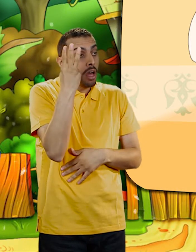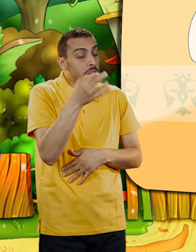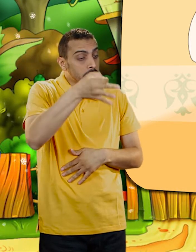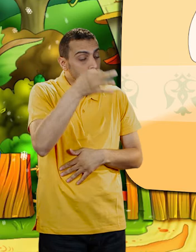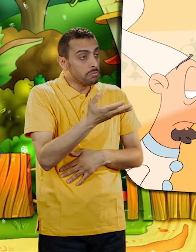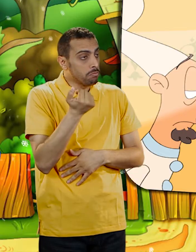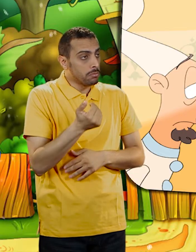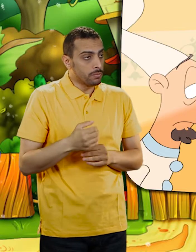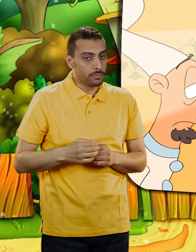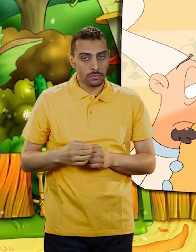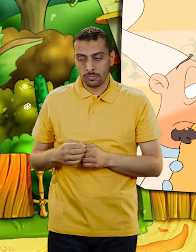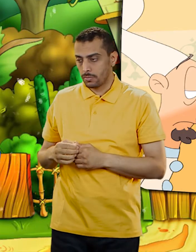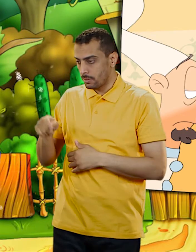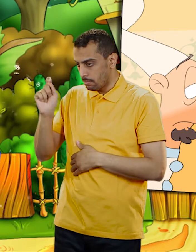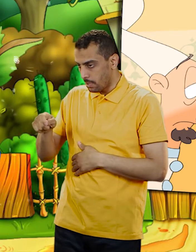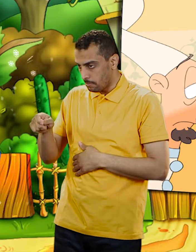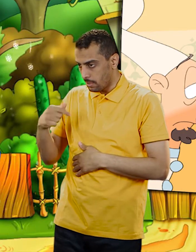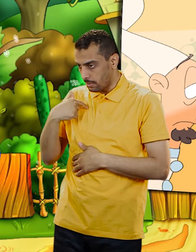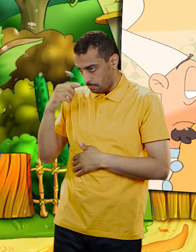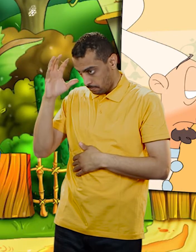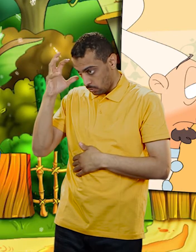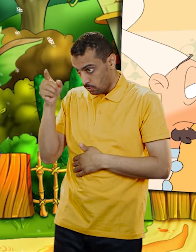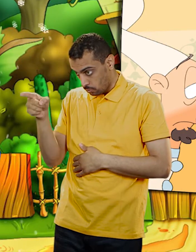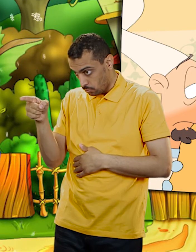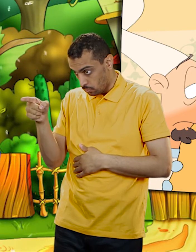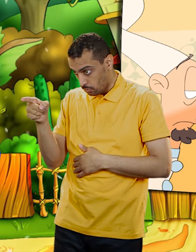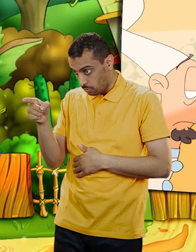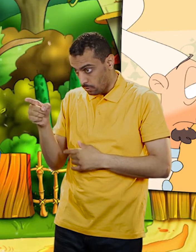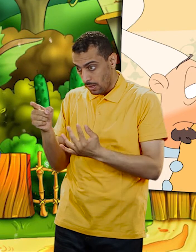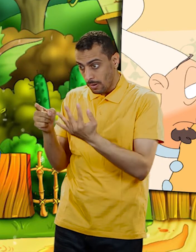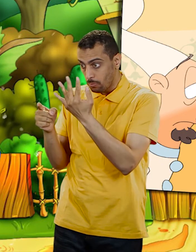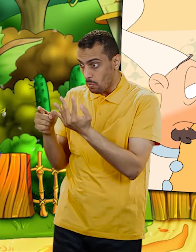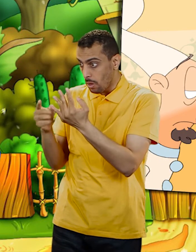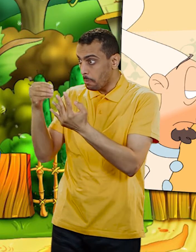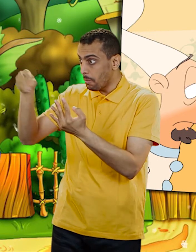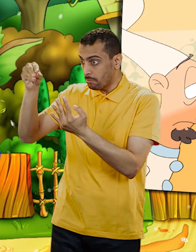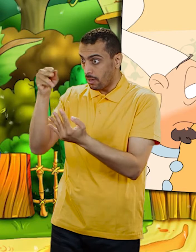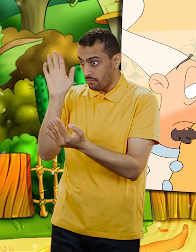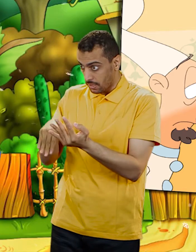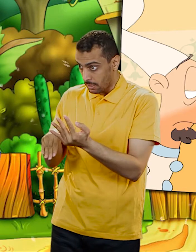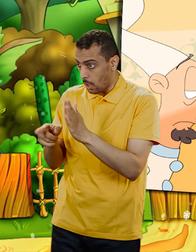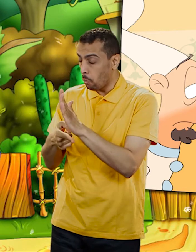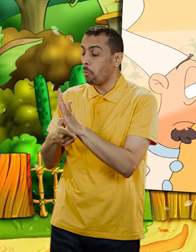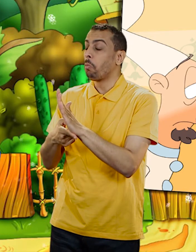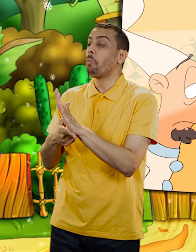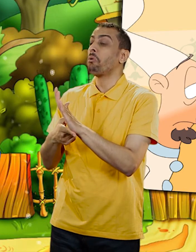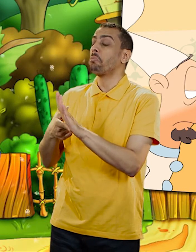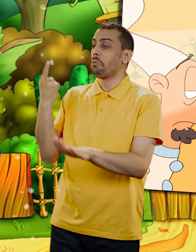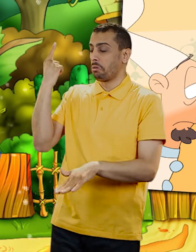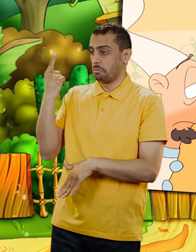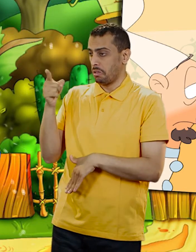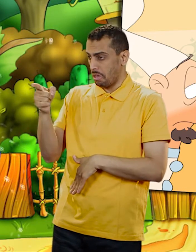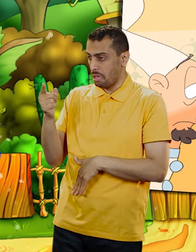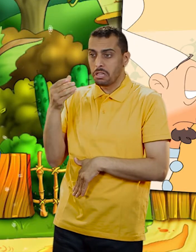واحداً هل أنت مجنون أيها الرجل لكي تطلب ثمن بخار طعامك؟ يا لك من